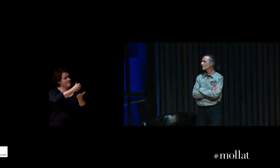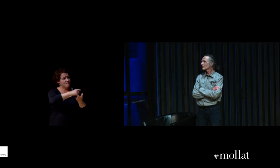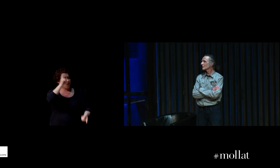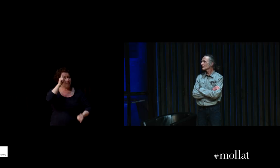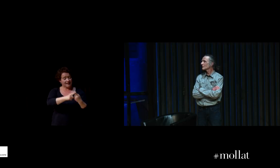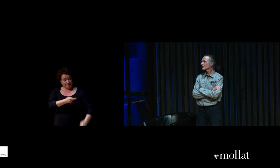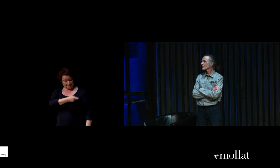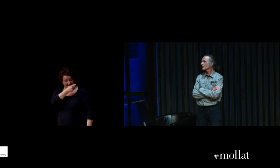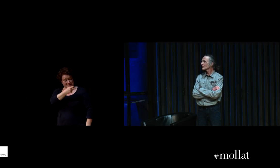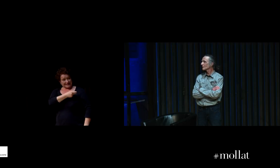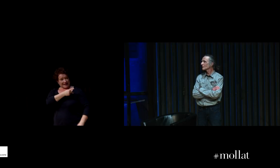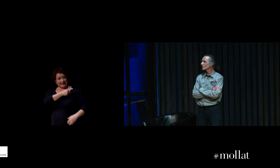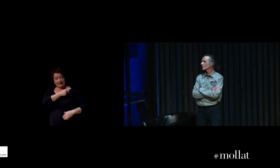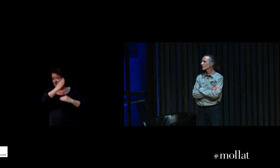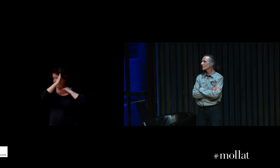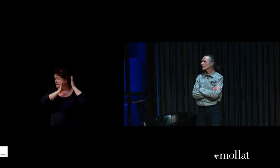d'accord.